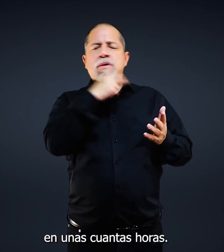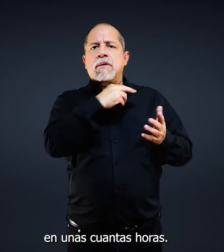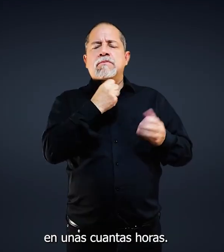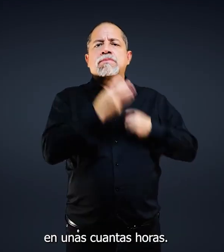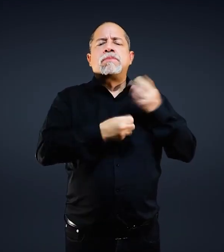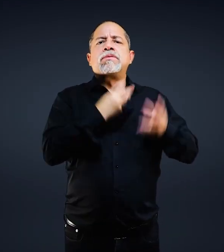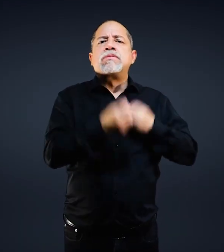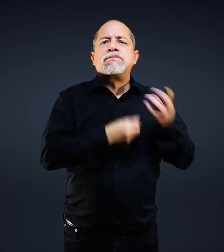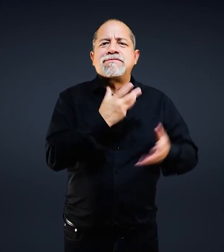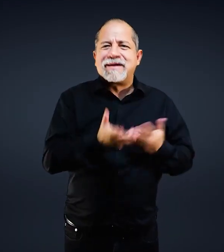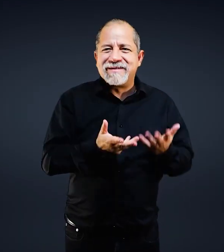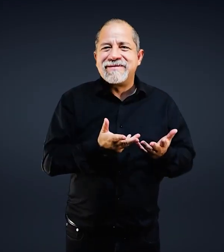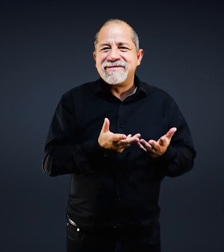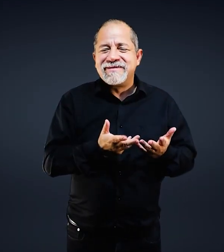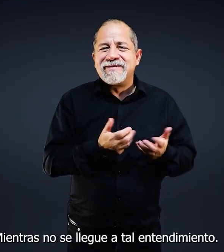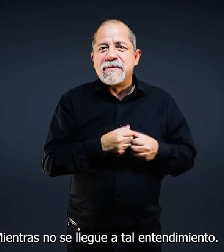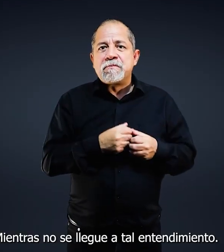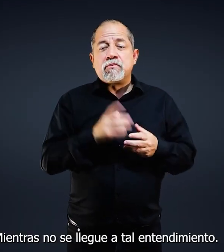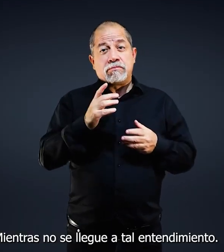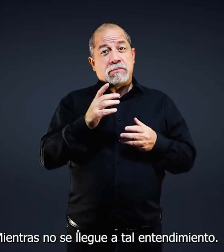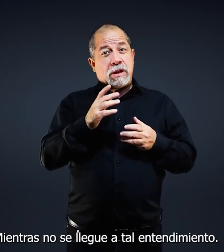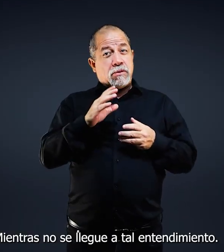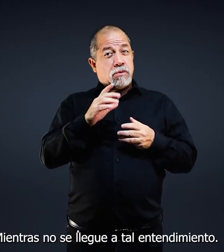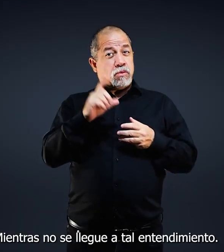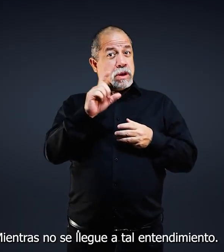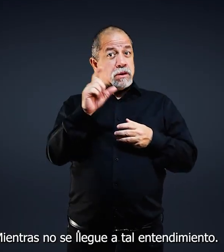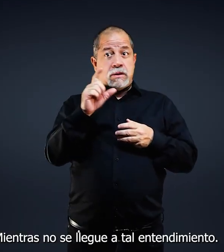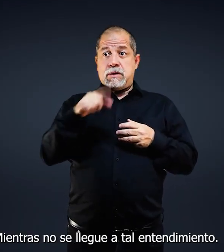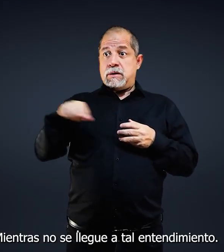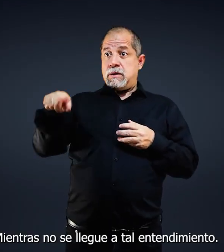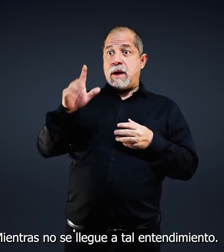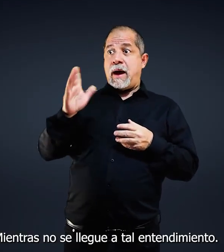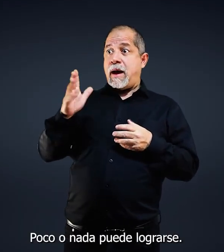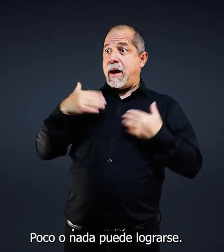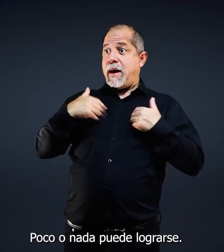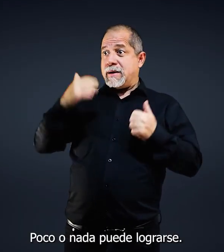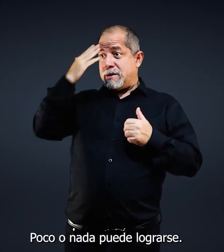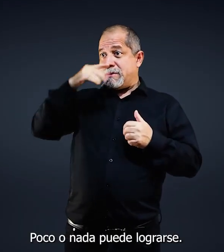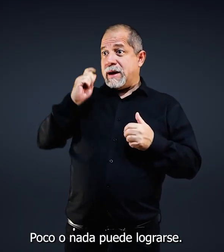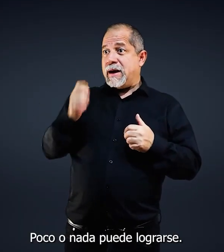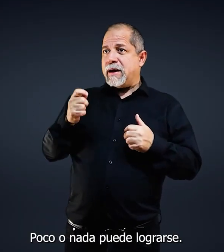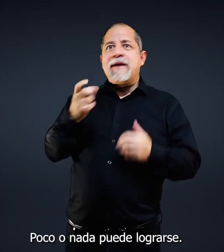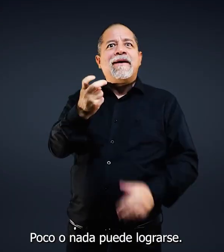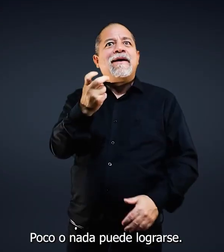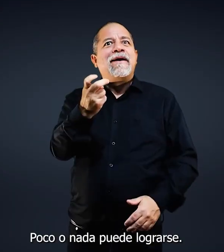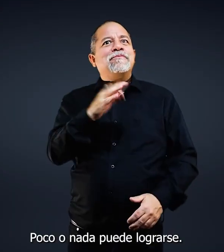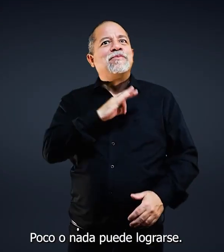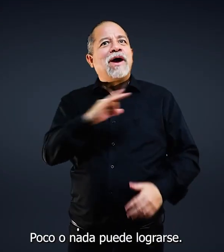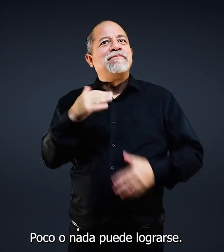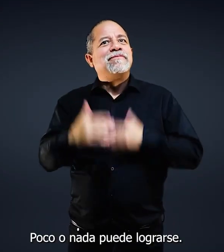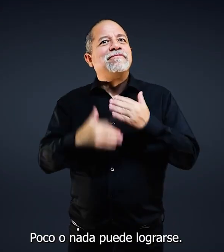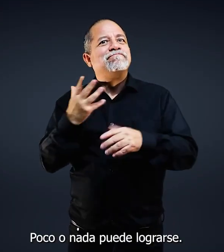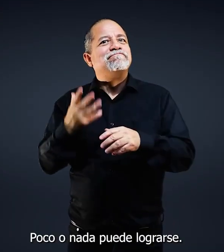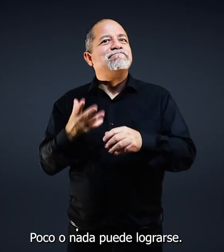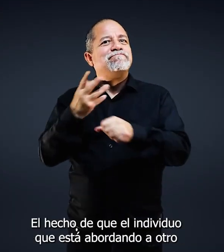horas. Mientras no se llegue a tal entendimiento, poco o nada puede lograrse. El hecho de